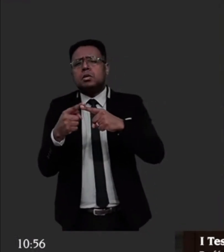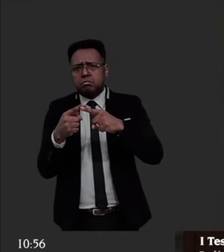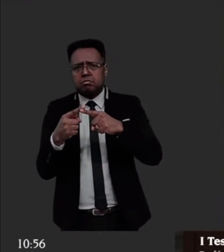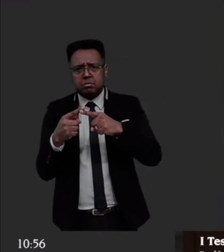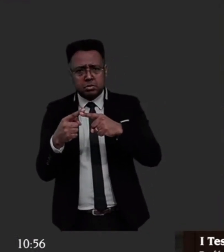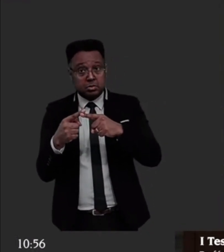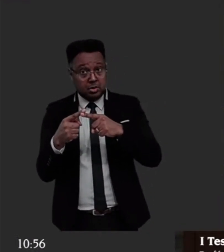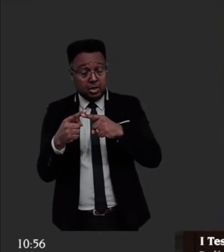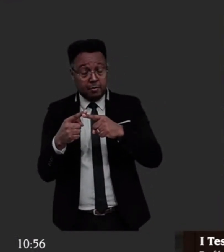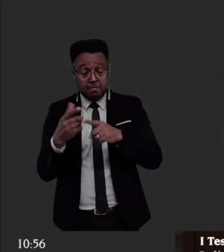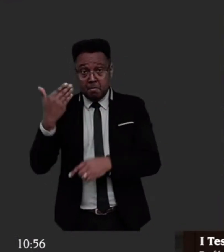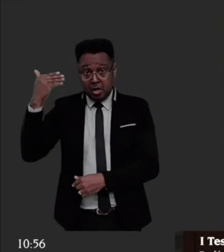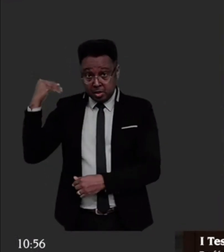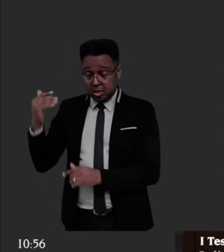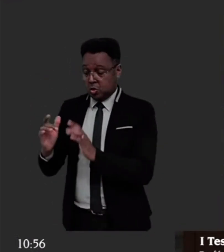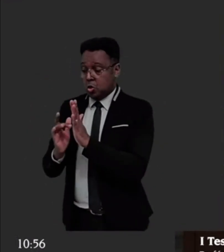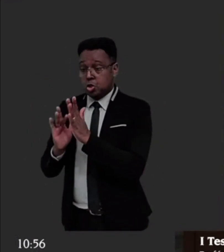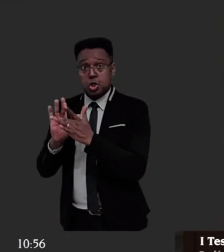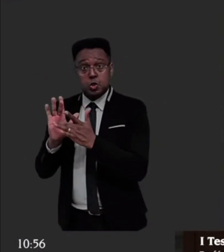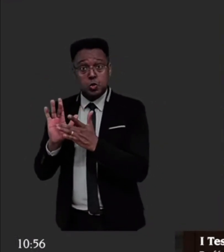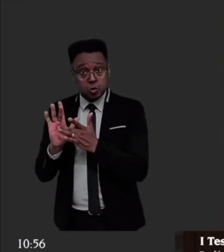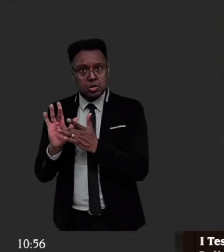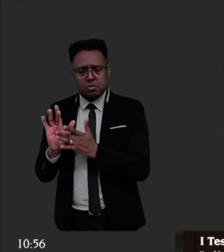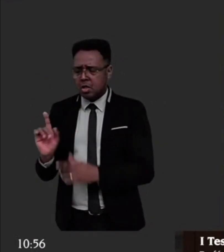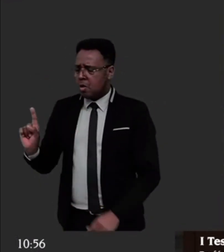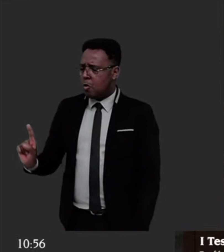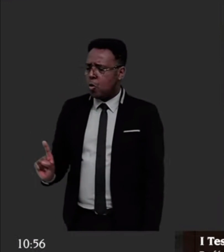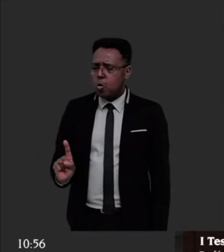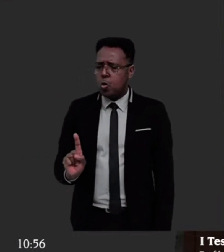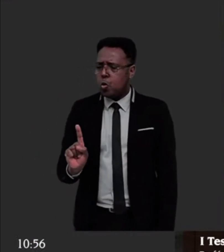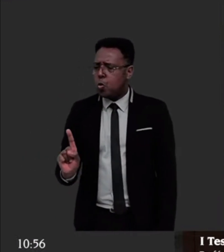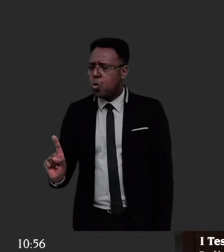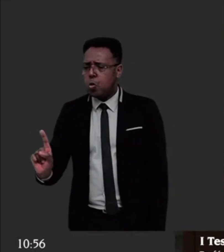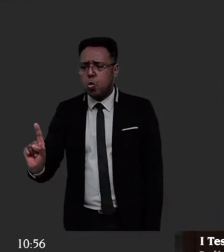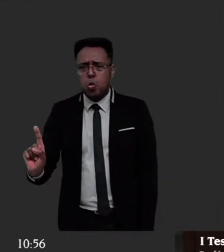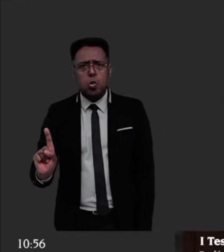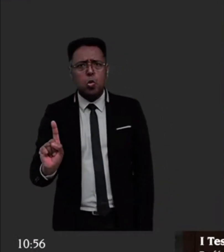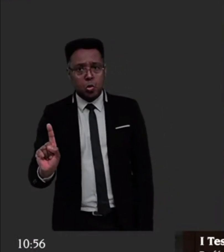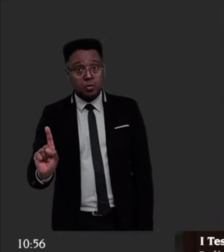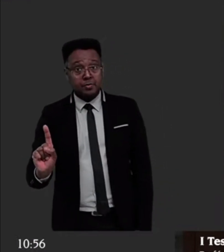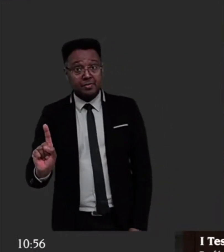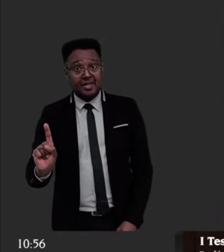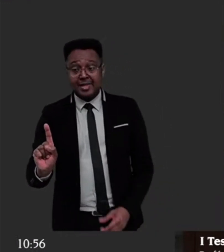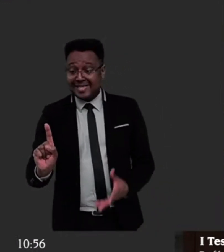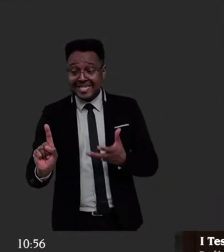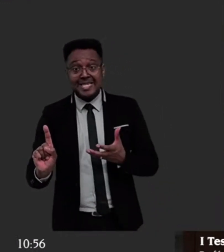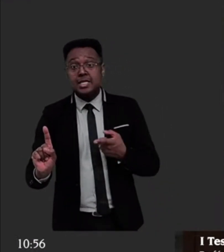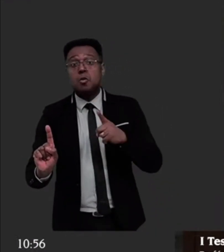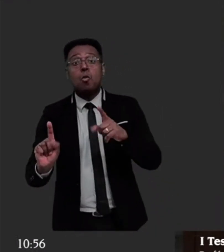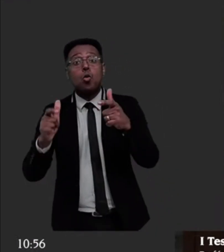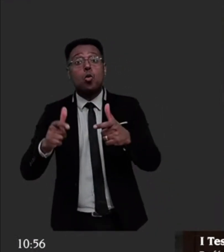pouco livre da multidão, no lugar mais distante. Mas quando chegou lá, o povo chegou também